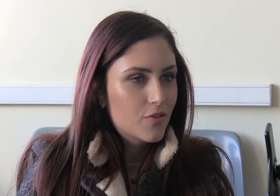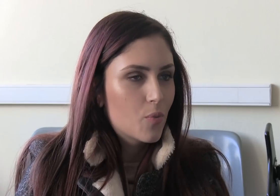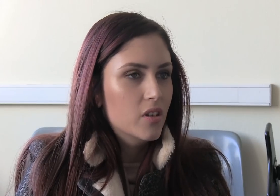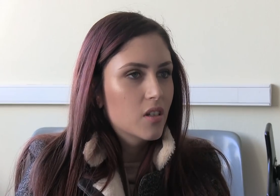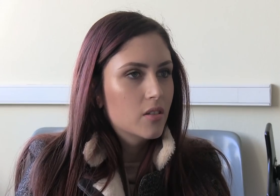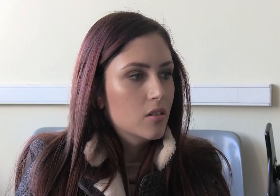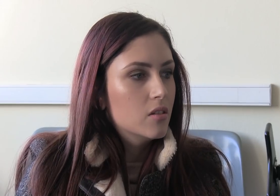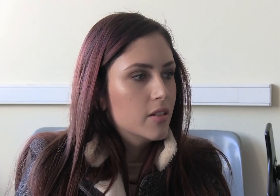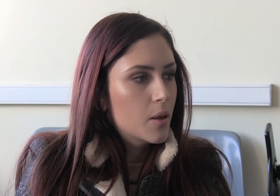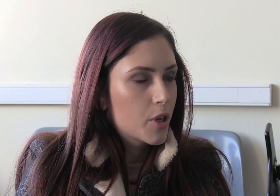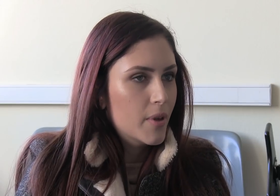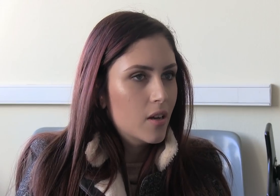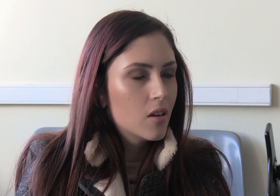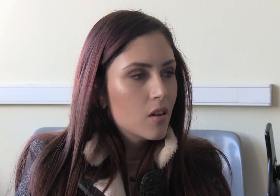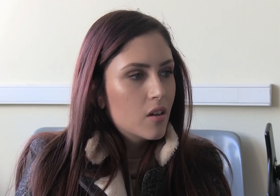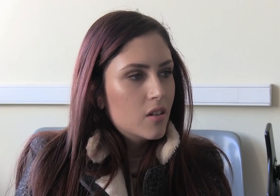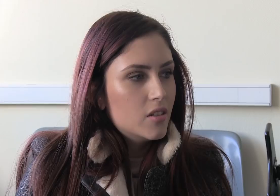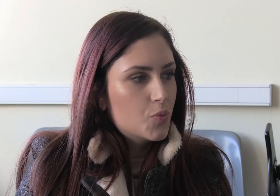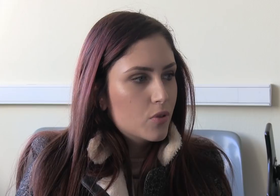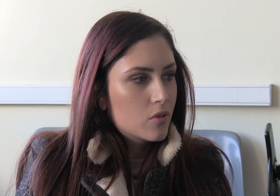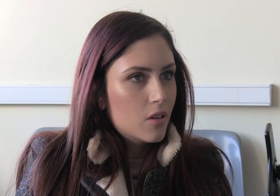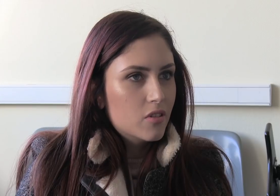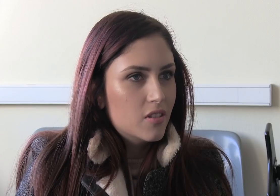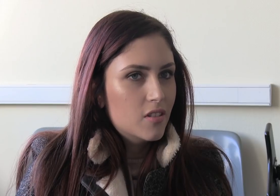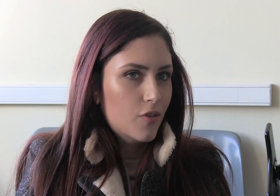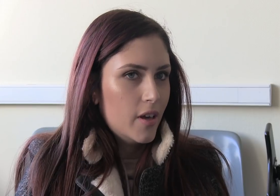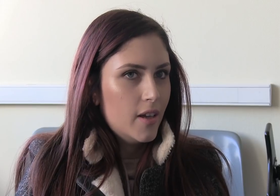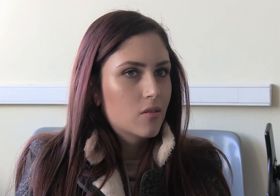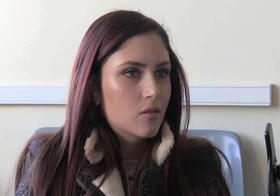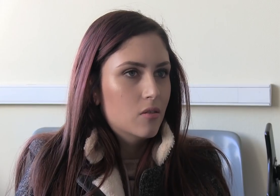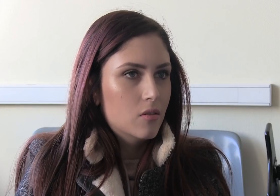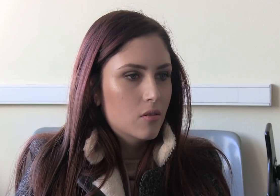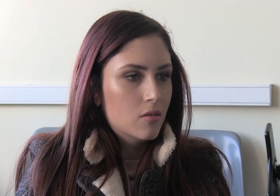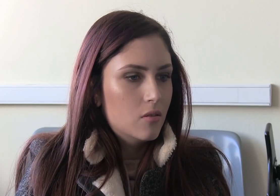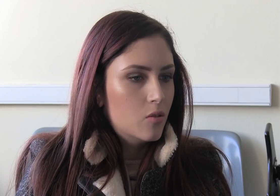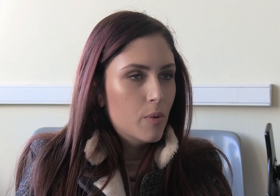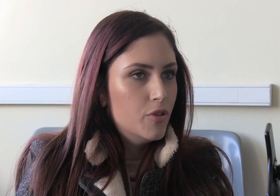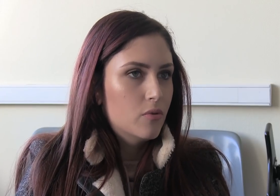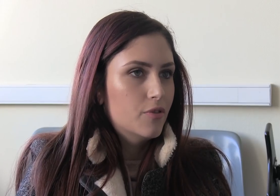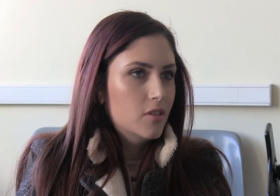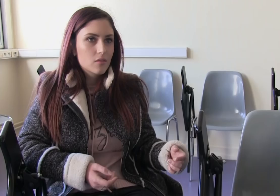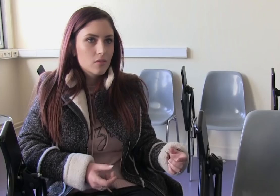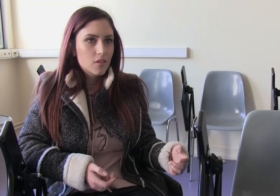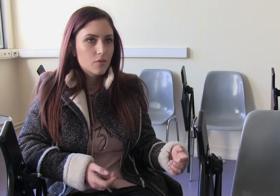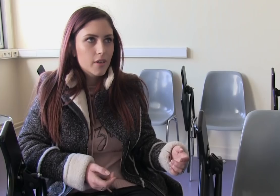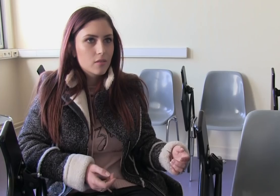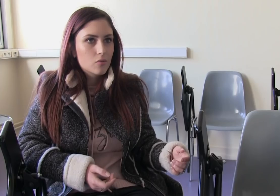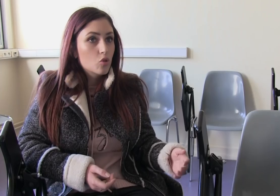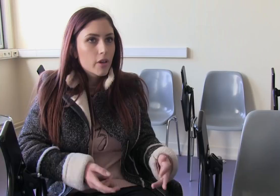bassine vraiment avec ça dès la primaire. Et je pense que la langue des signes, ça devrait être au même niveau, en fait. Ça devrait être une langue